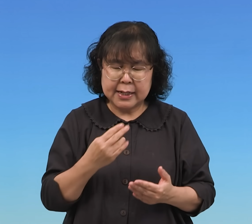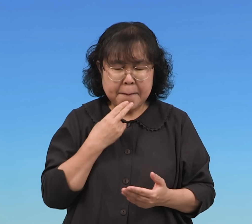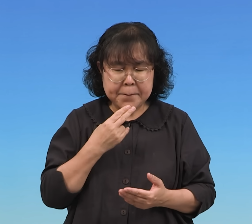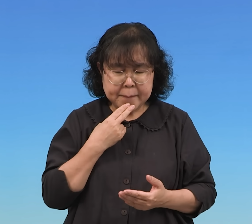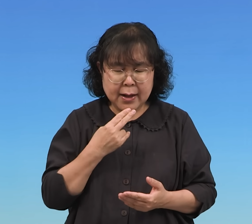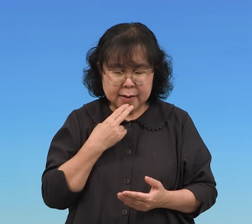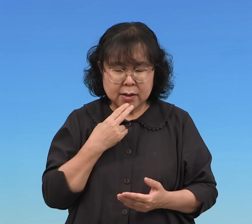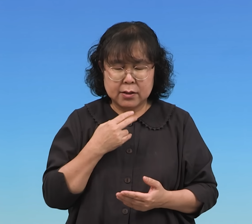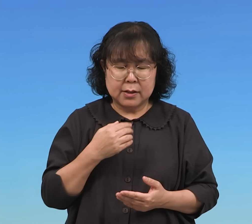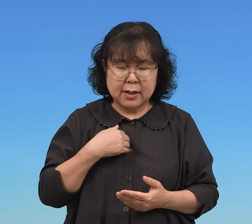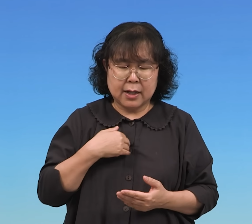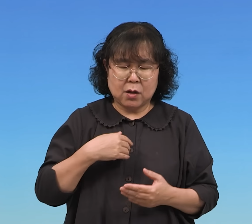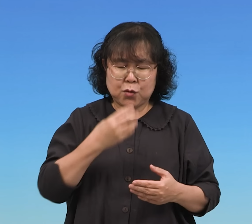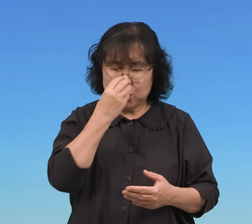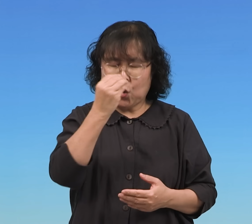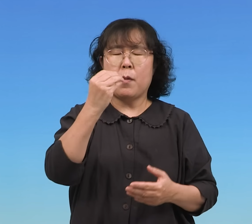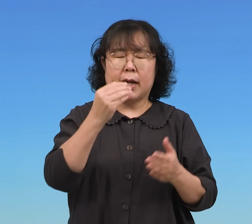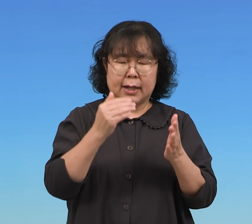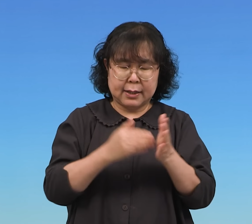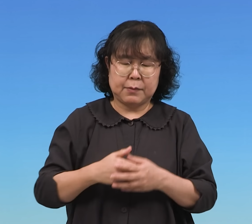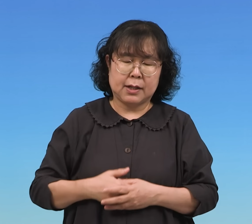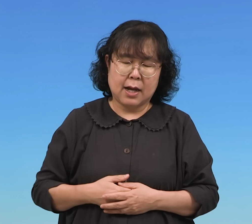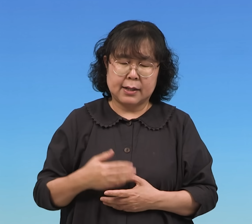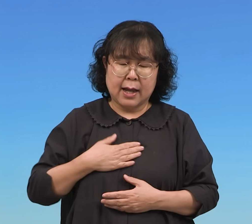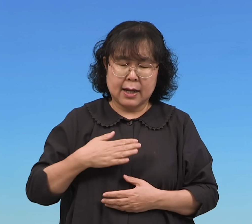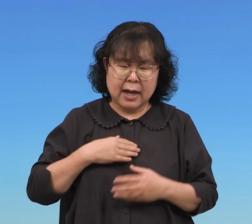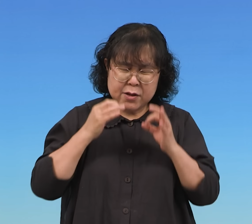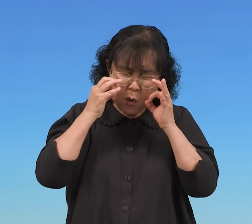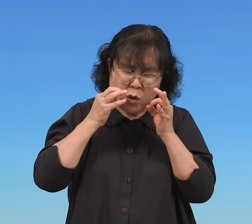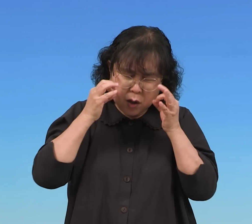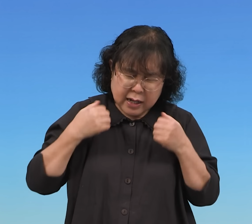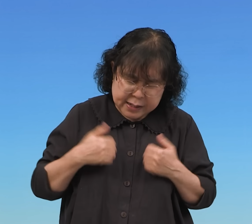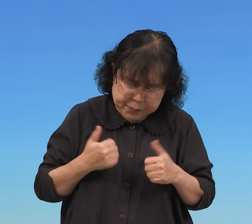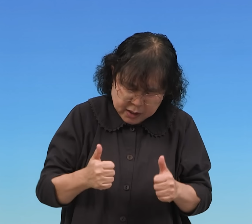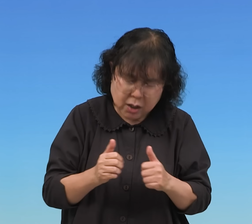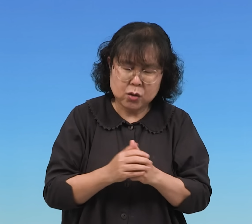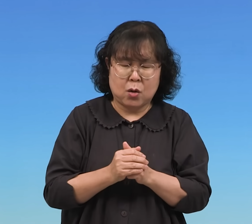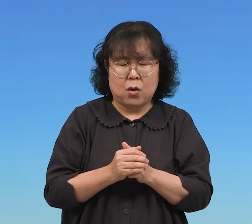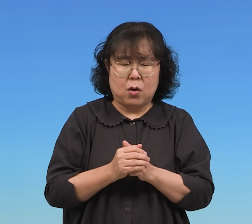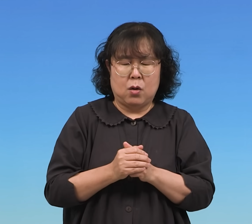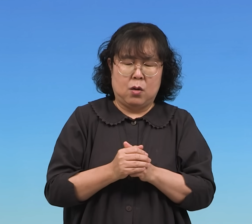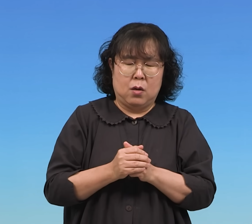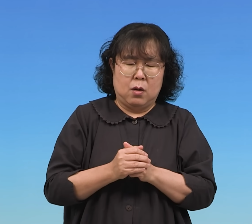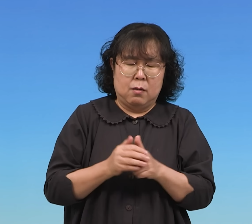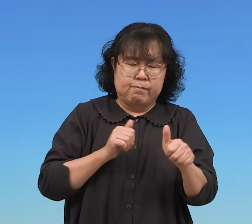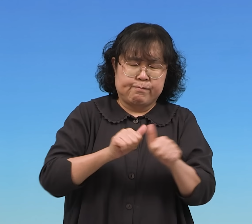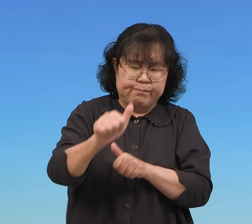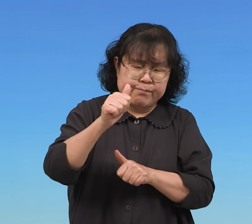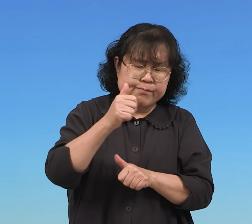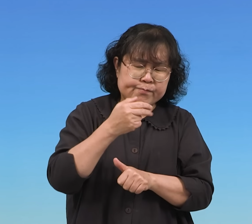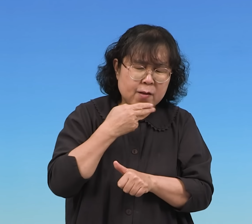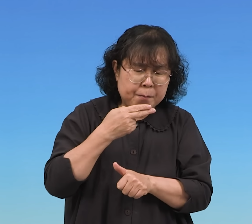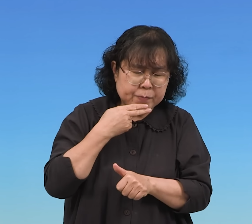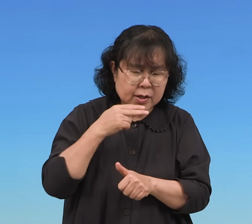많이 있습니다. 아무리 노력을 해도 벗어날 수 없는 한계 상황에 갇혀 있습니다.